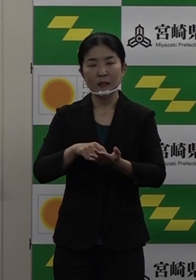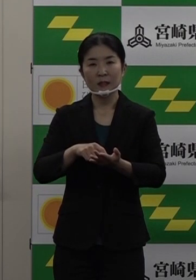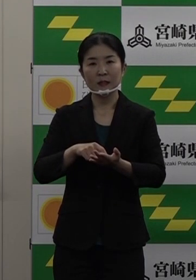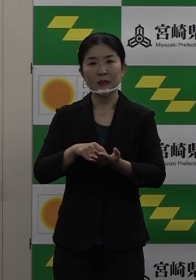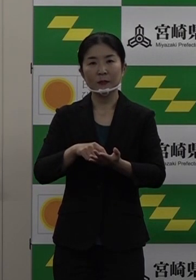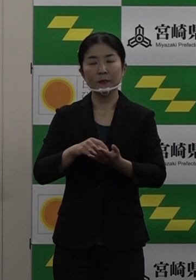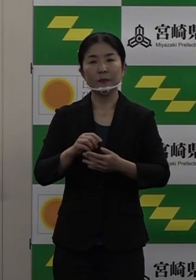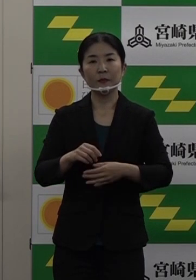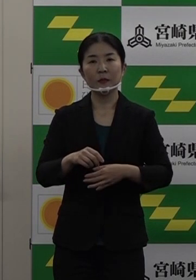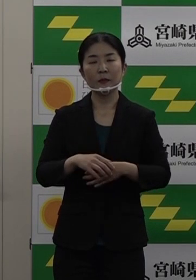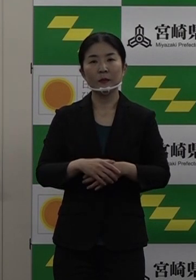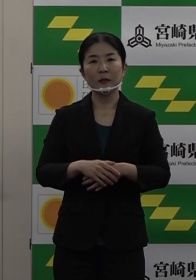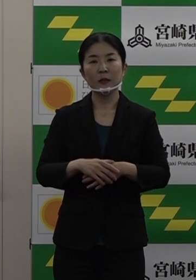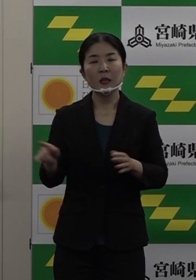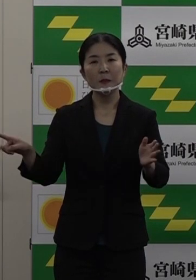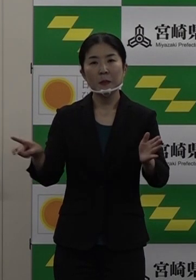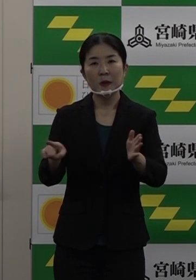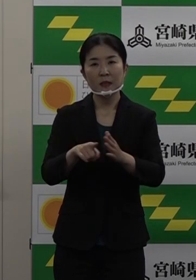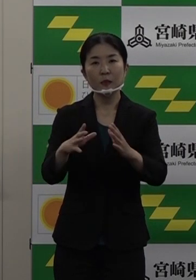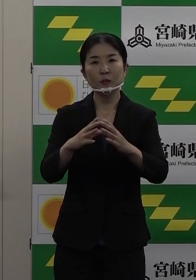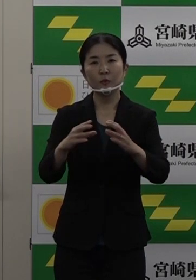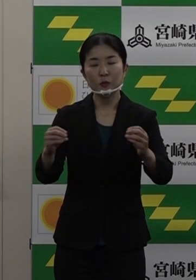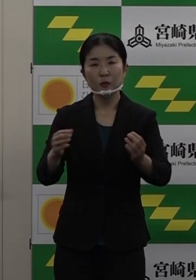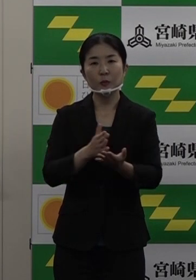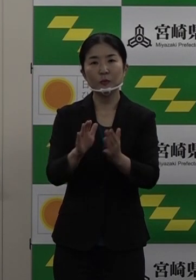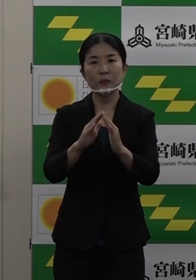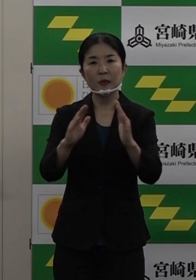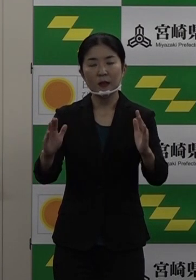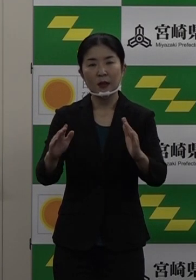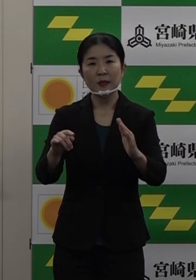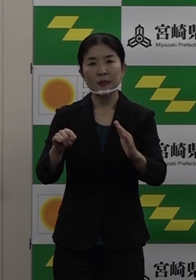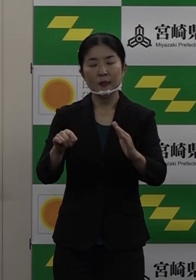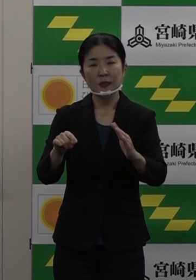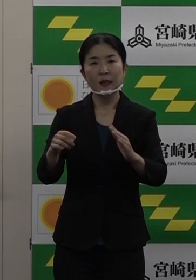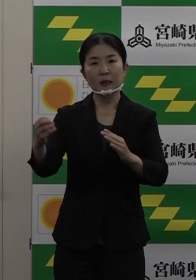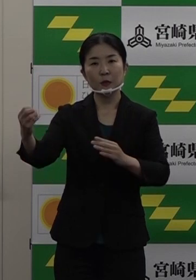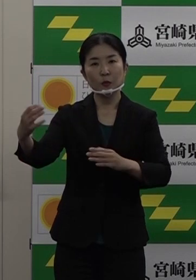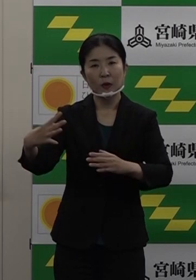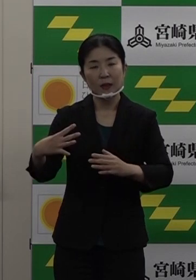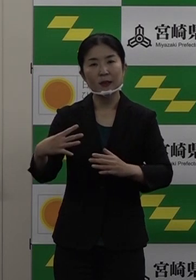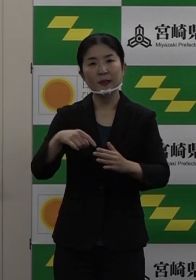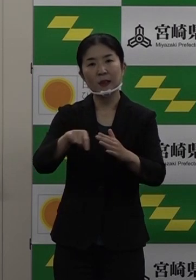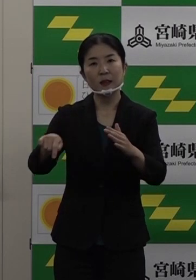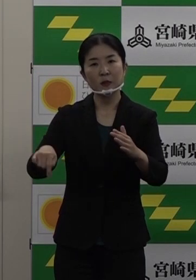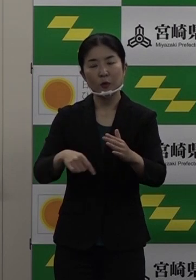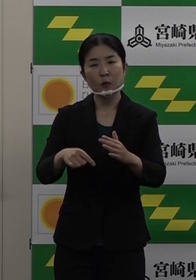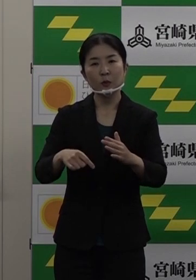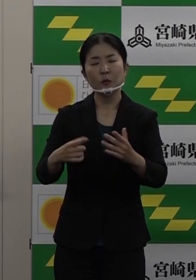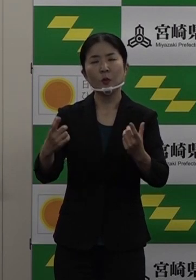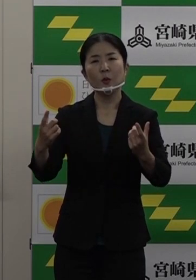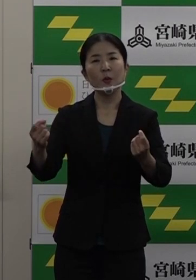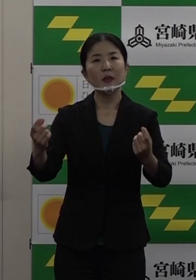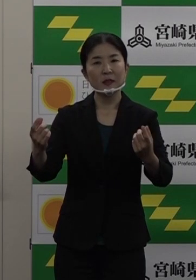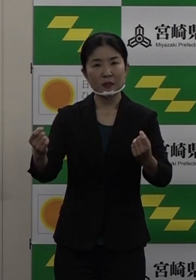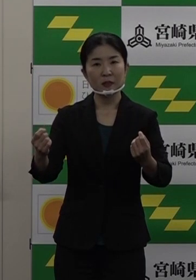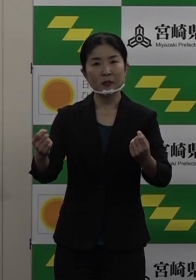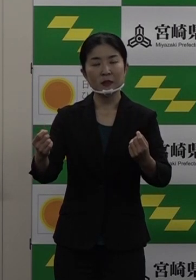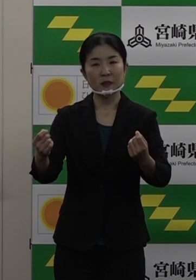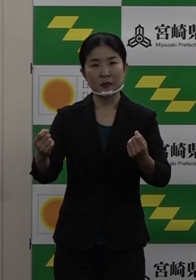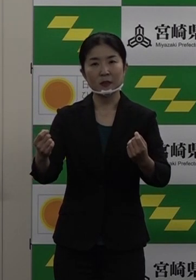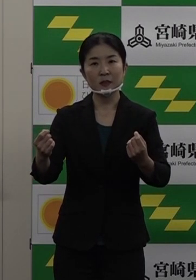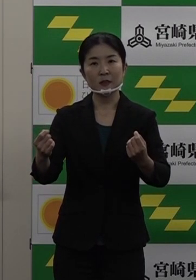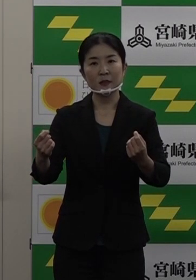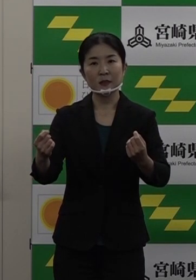ということで、これもこれまで国の分科会等が指摘した内容と変わりがあるものではありません。あくまでや